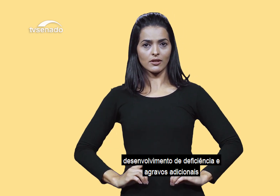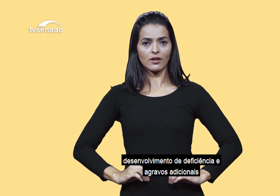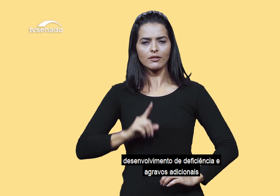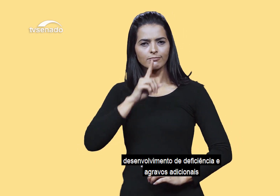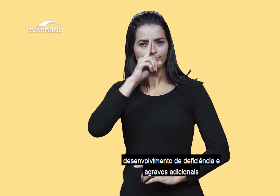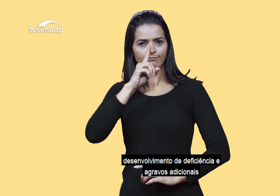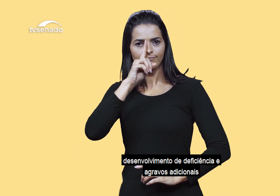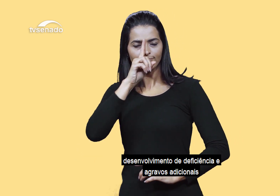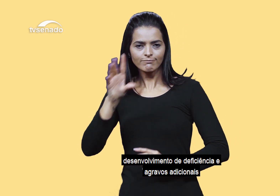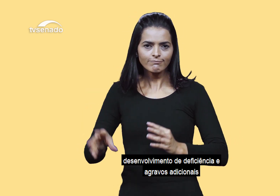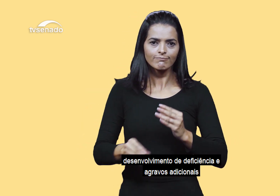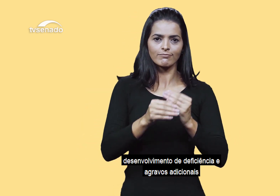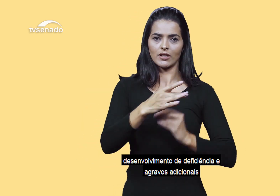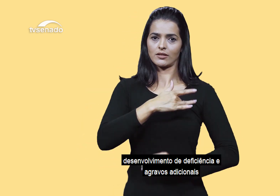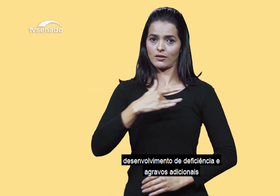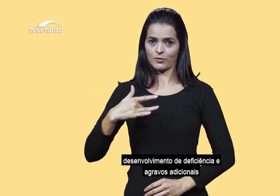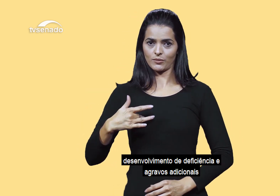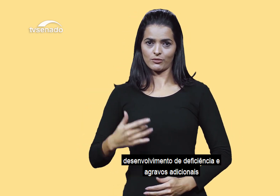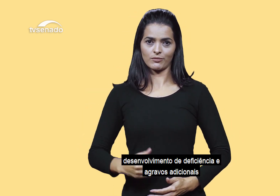agravos adicionais.